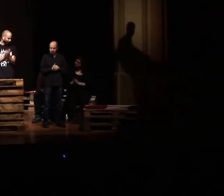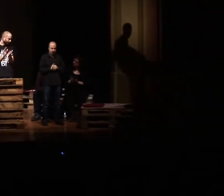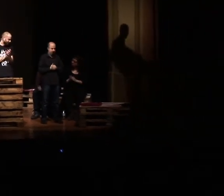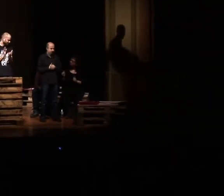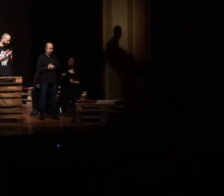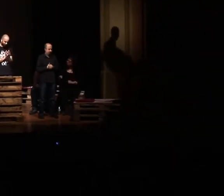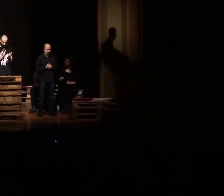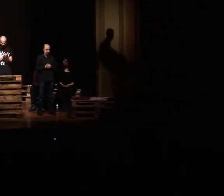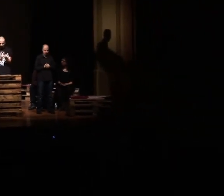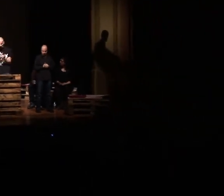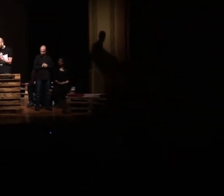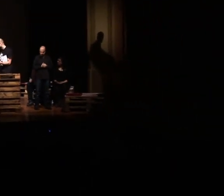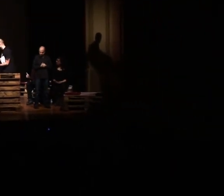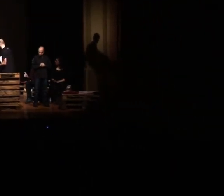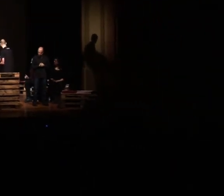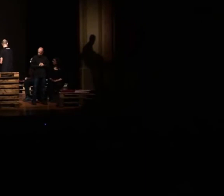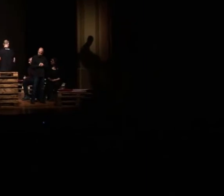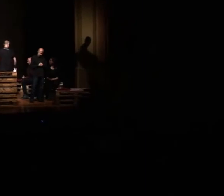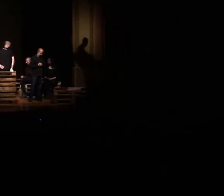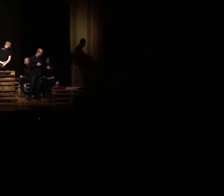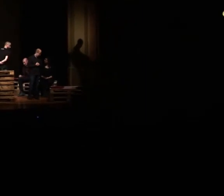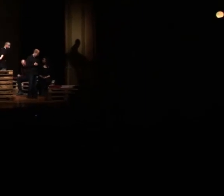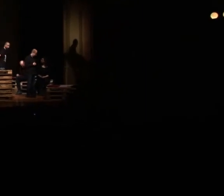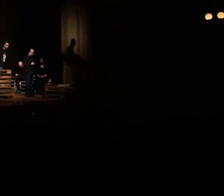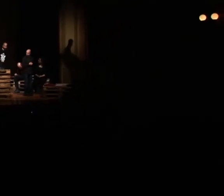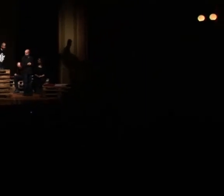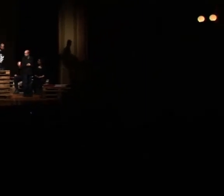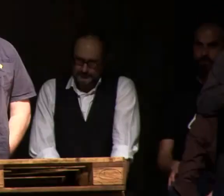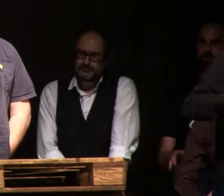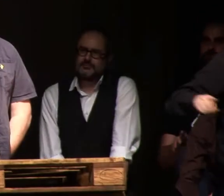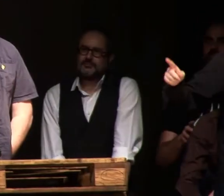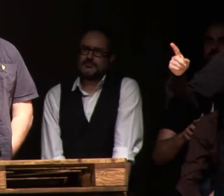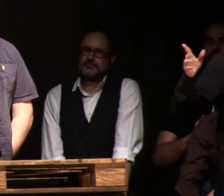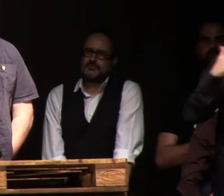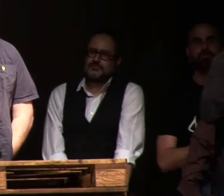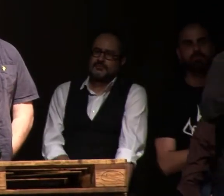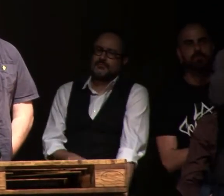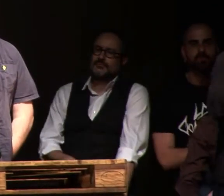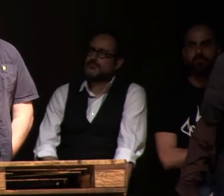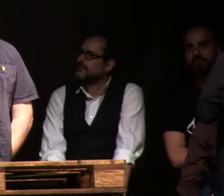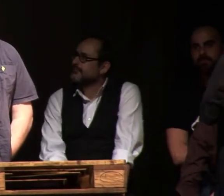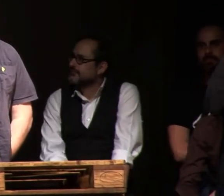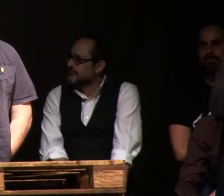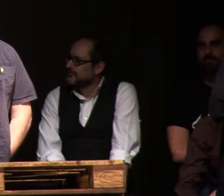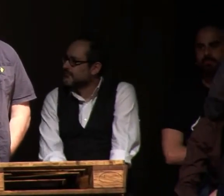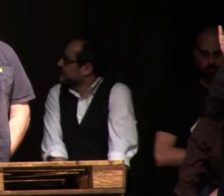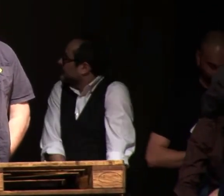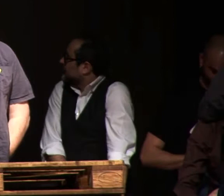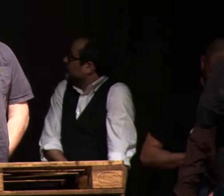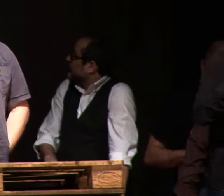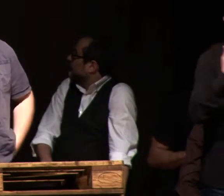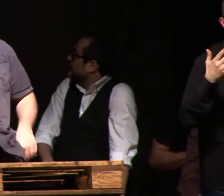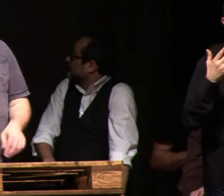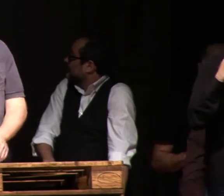Venim d'un silenci antic i molt llarg de gent sense místics ni grans capitans que en frases solemnes no